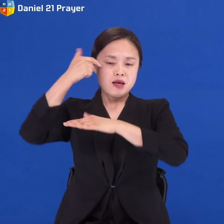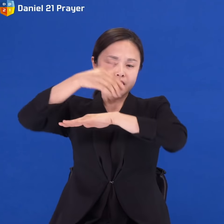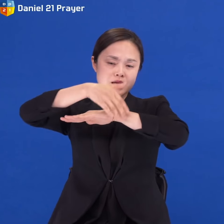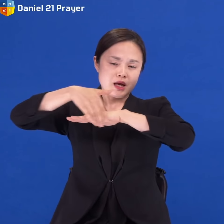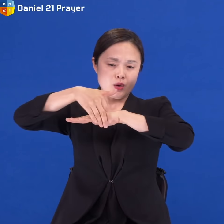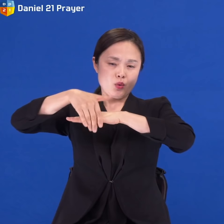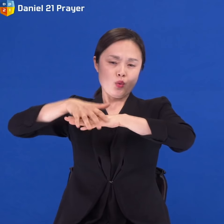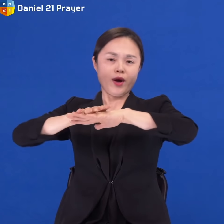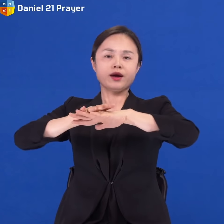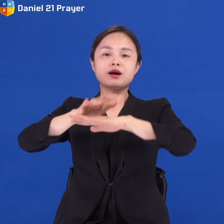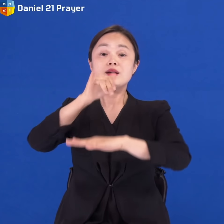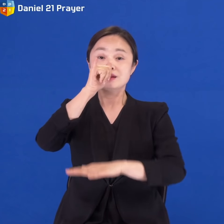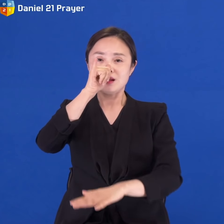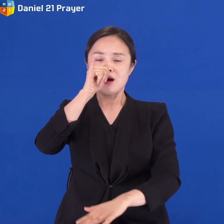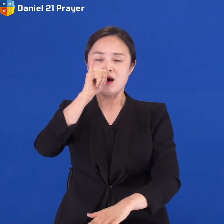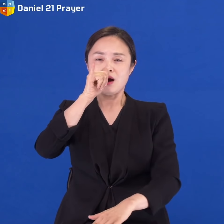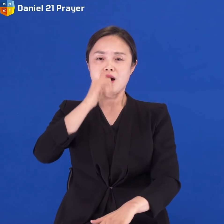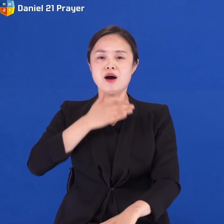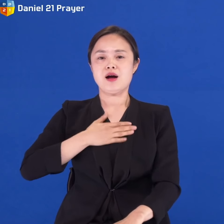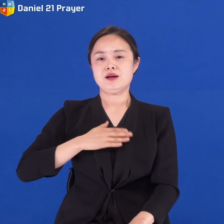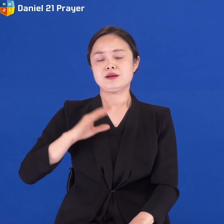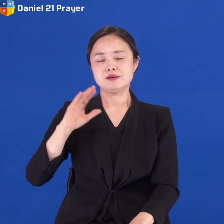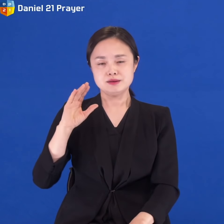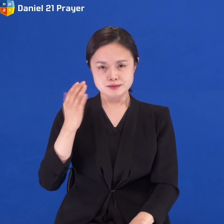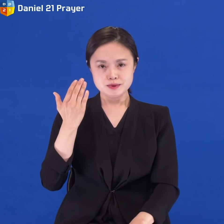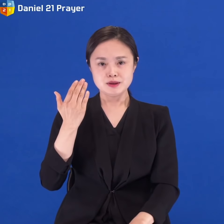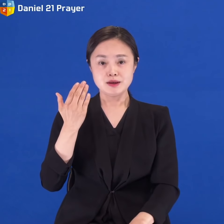아멘이시죠? 예수